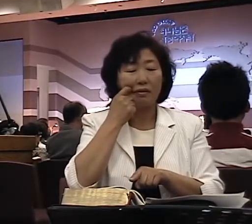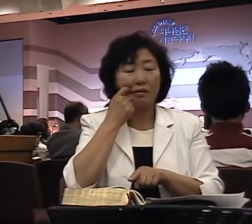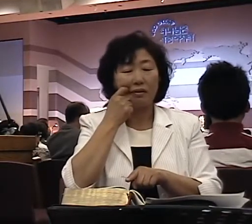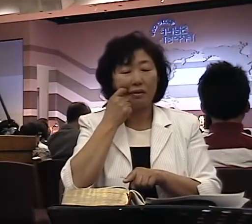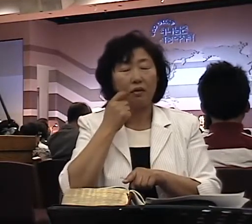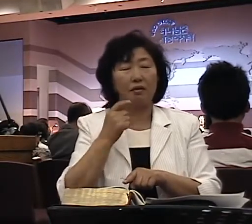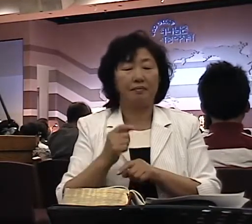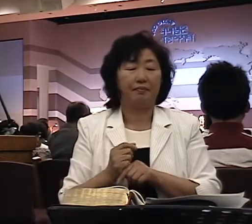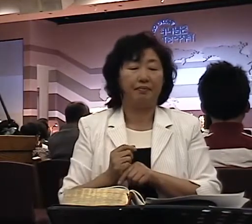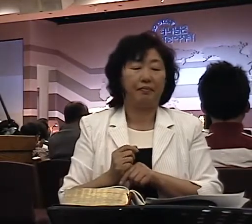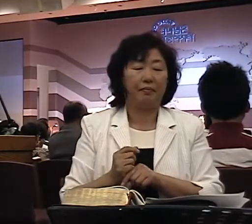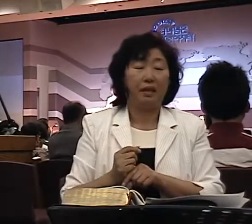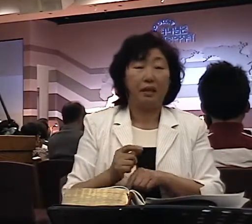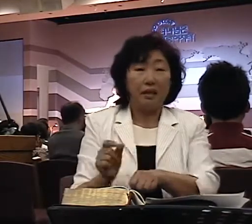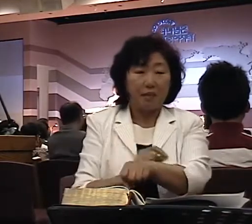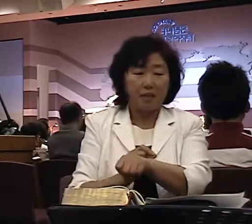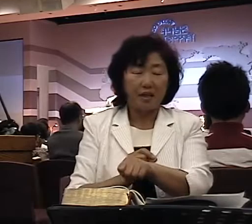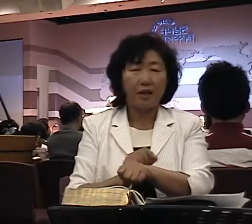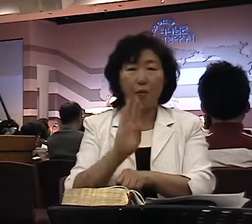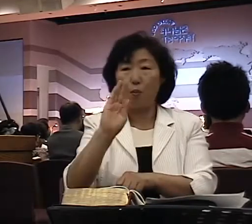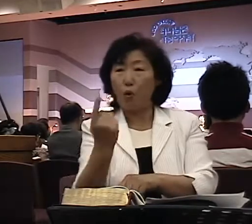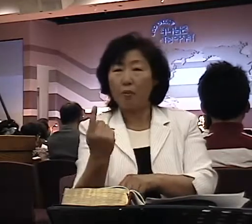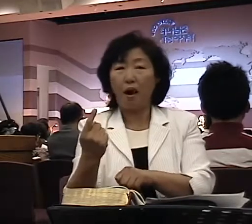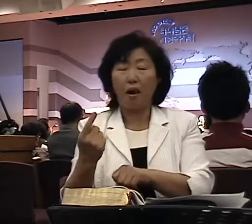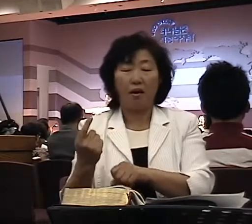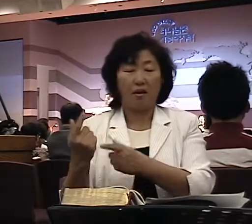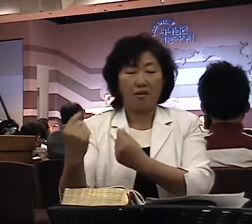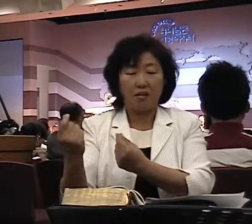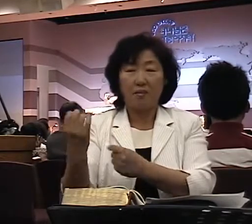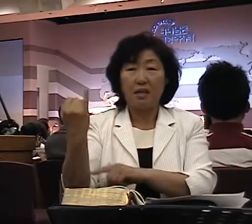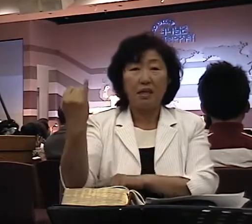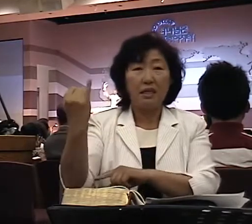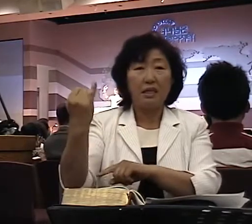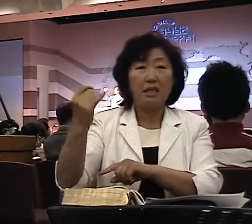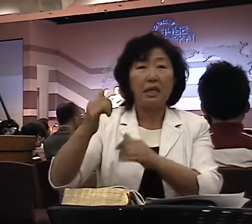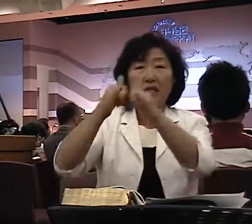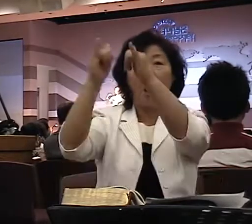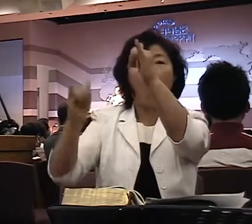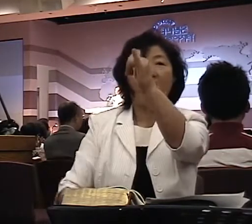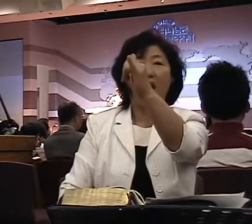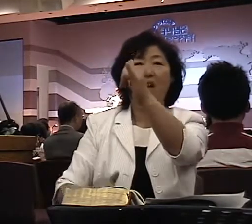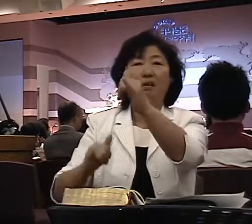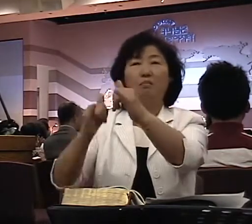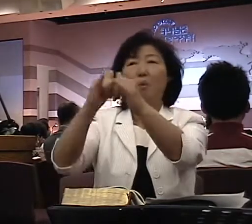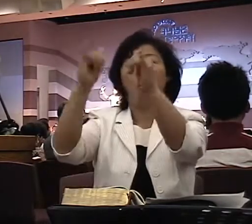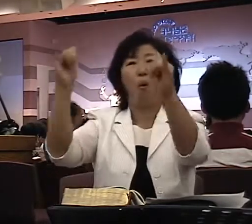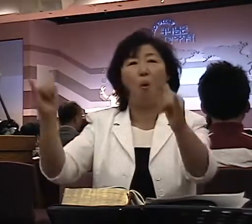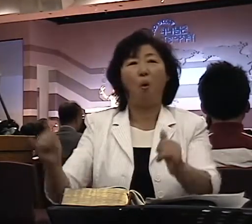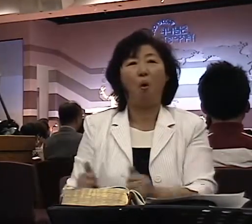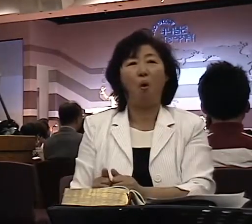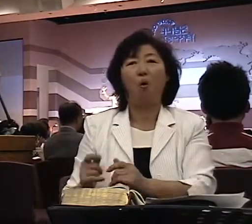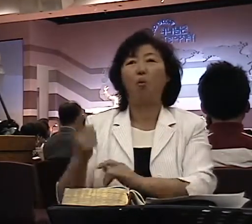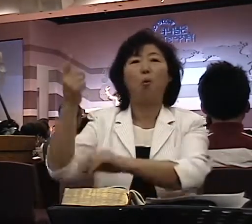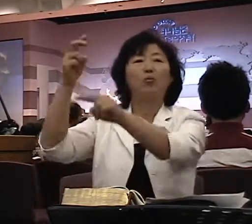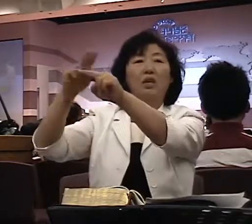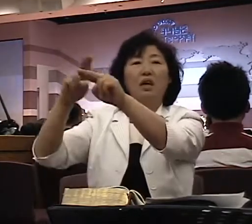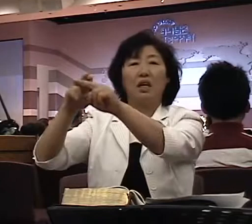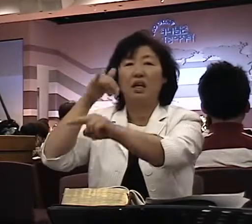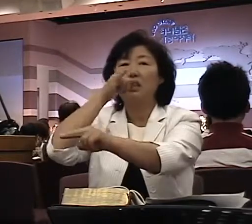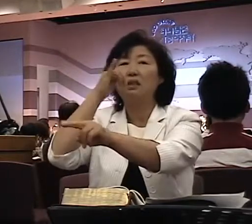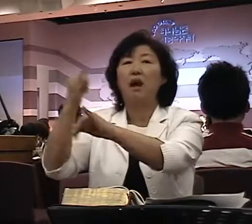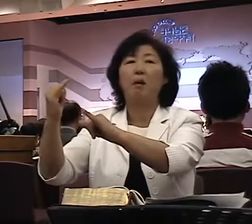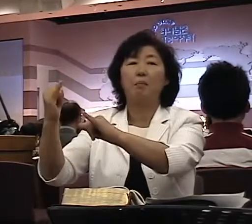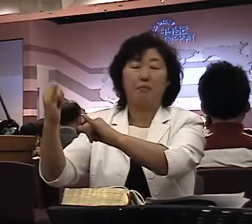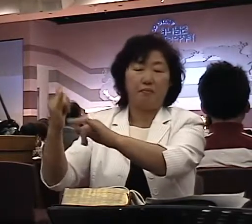관계였습니다. 특별히 보디발처럼 사회의 그 상급이 좀 이렇게 높은 자리에 있는